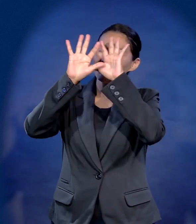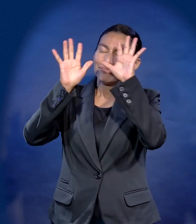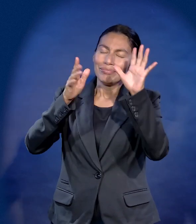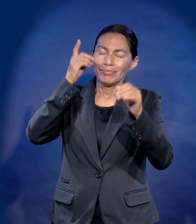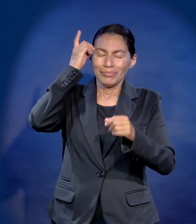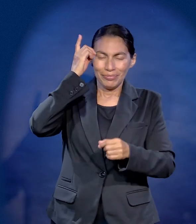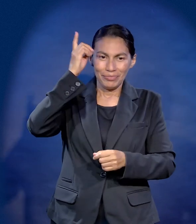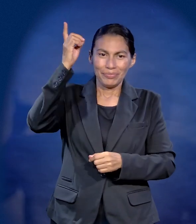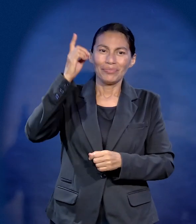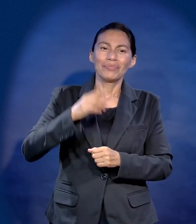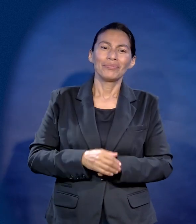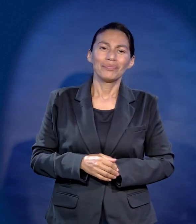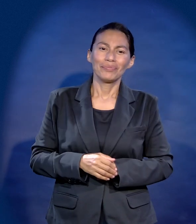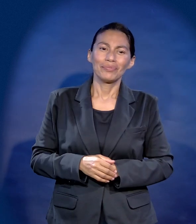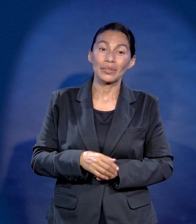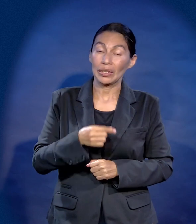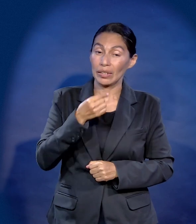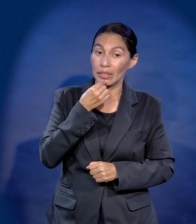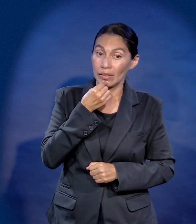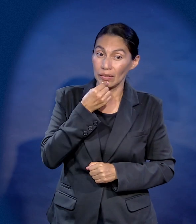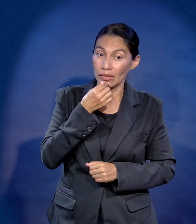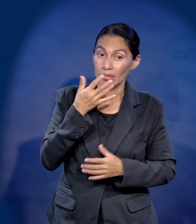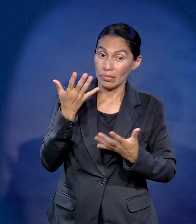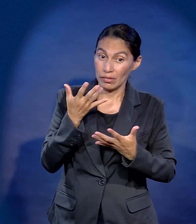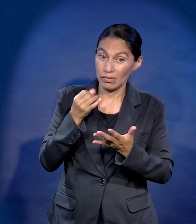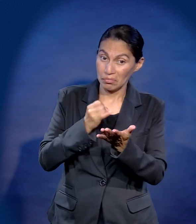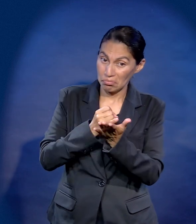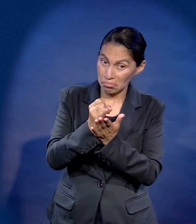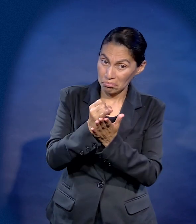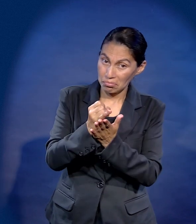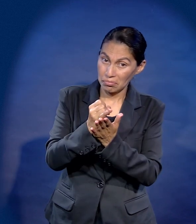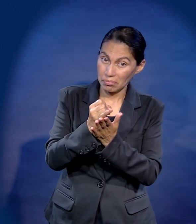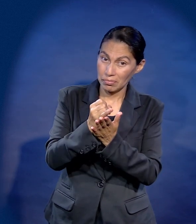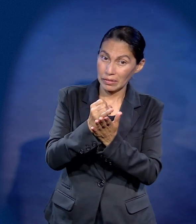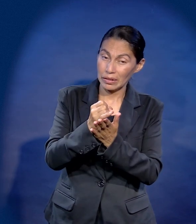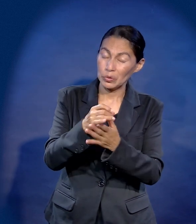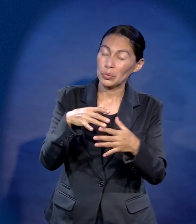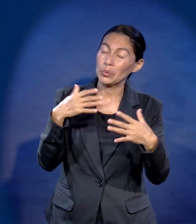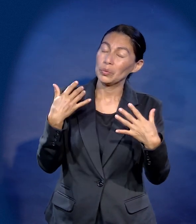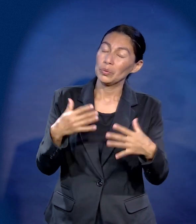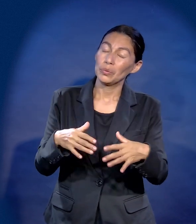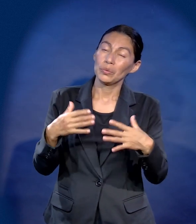Gloria a Dios. Gloria a Dios. Yo sé que cuando un niño lo hace,